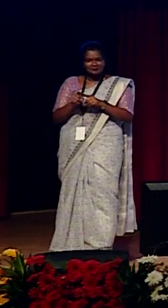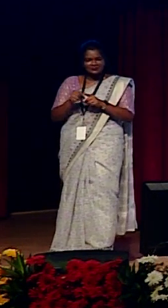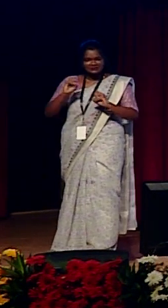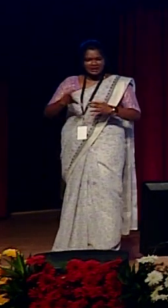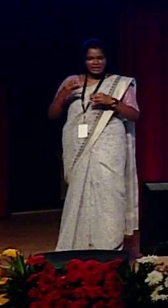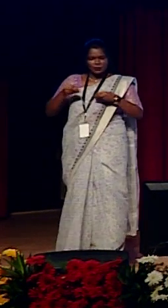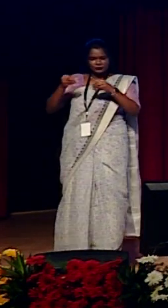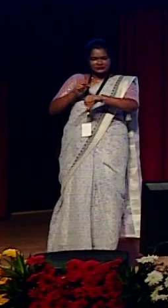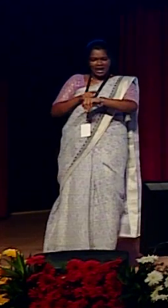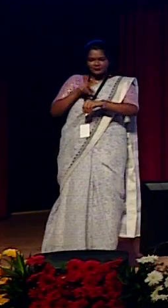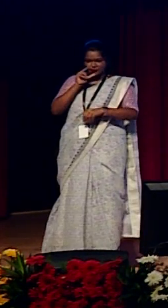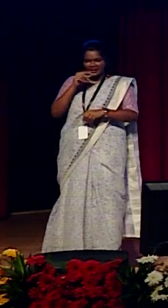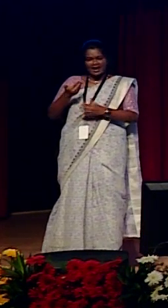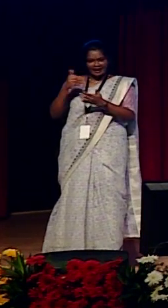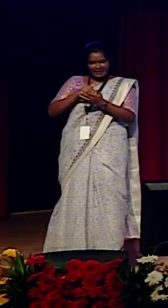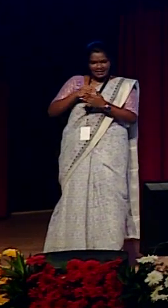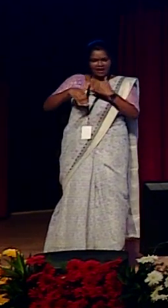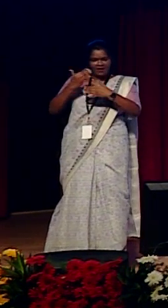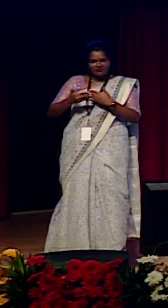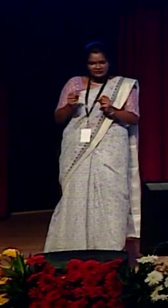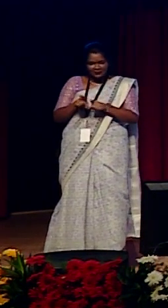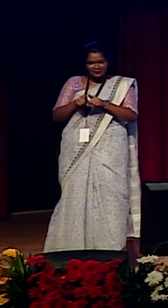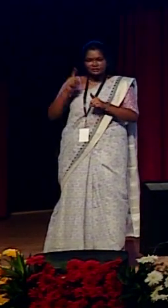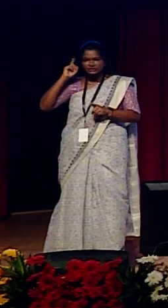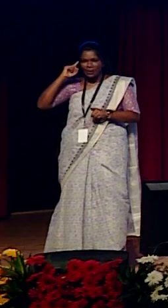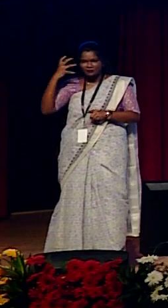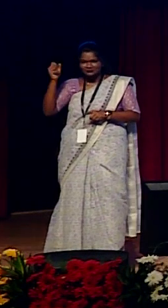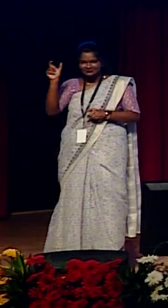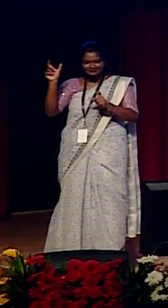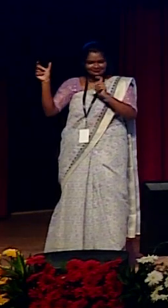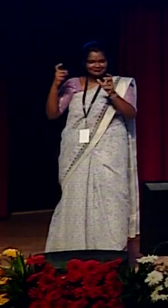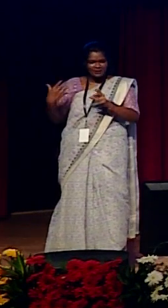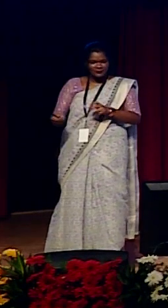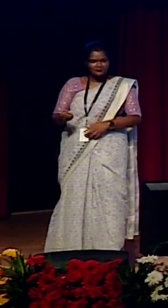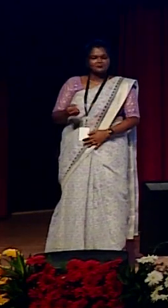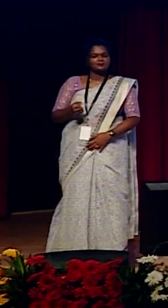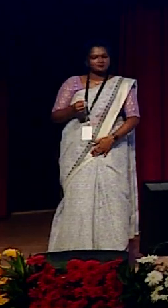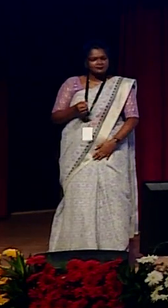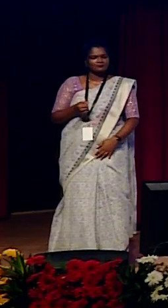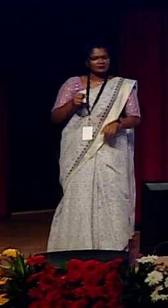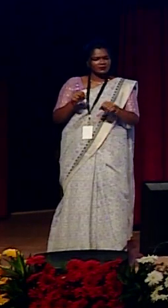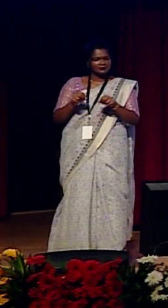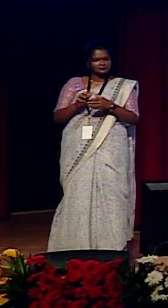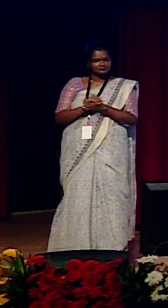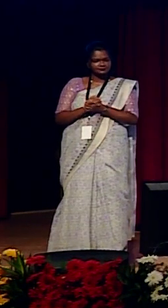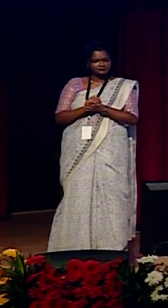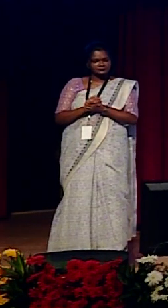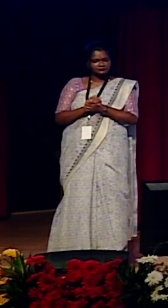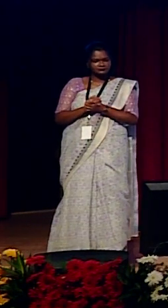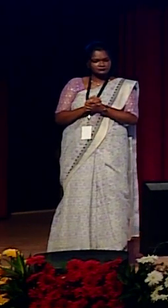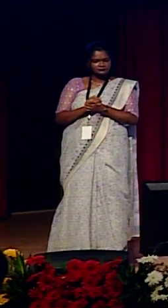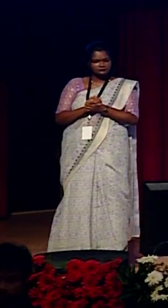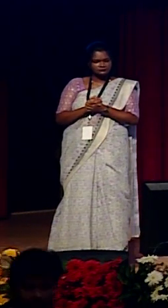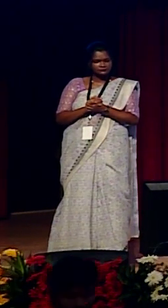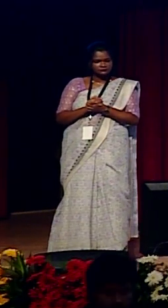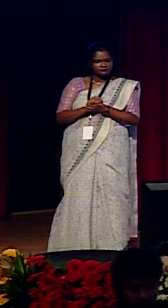उसी के बीच में बोलना होता है ना। तो उससे हमें पता चलता है कि हम हाँ ये बोलना है ये बजने वाले साउंड और करना मतलब सर्चिंग फिनिश होने